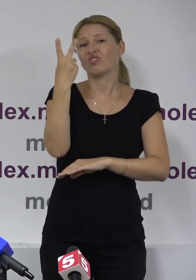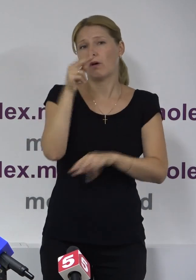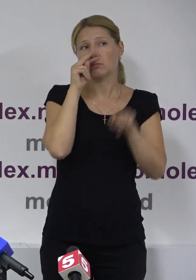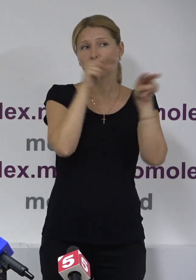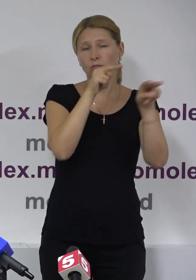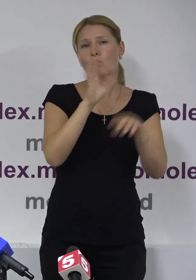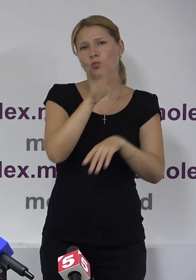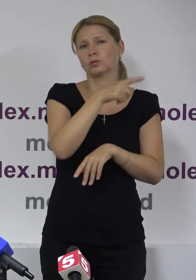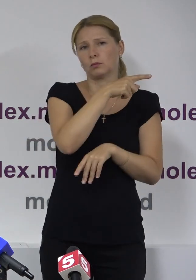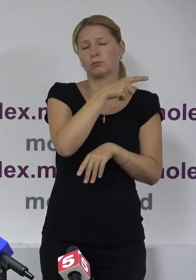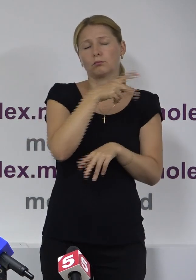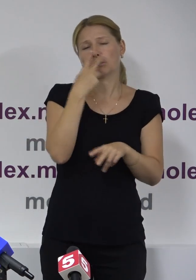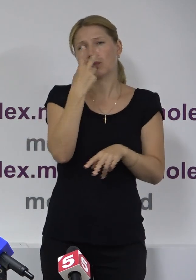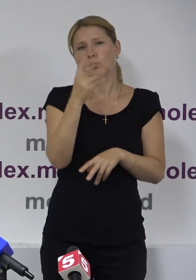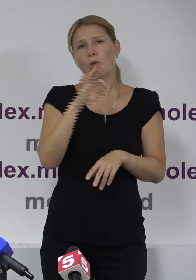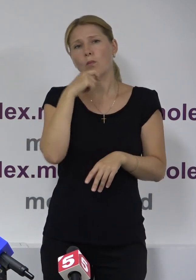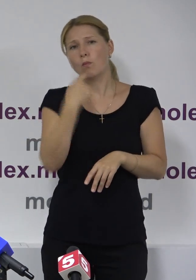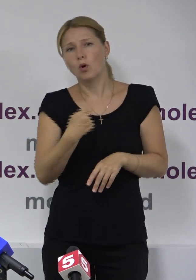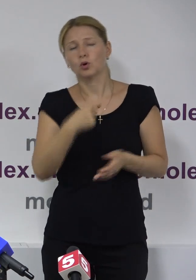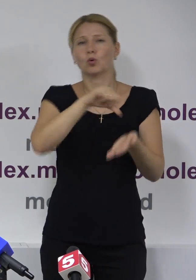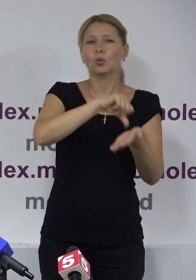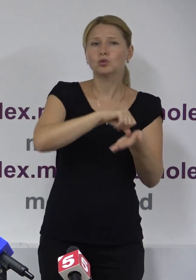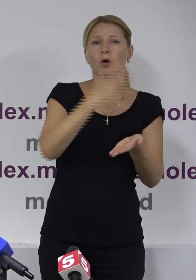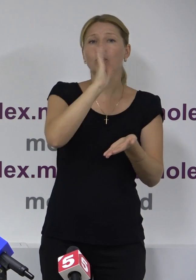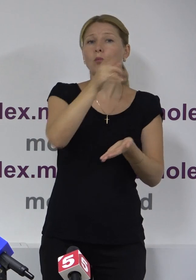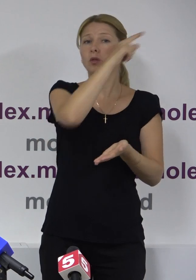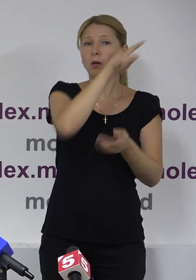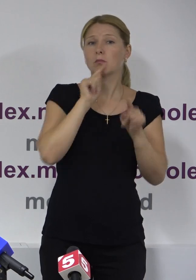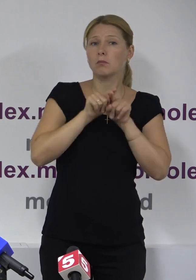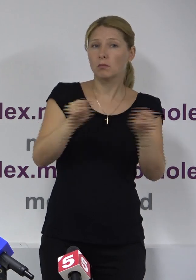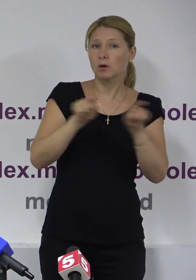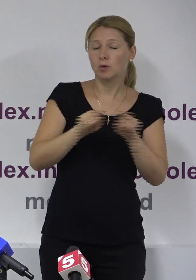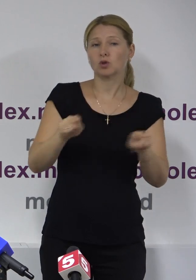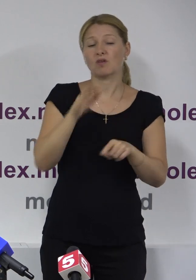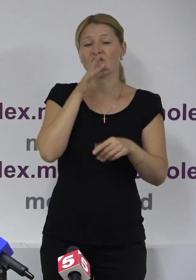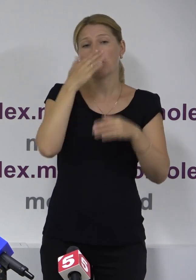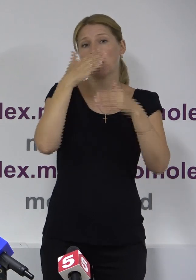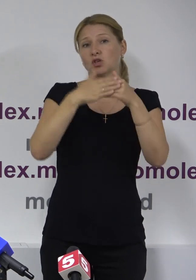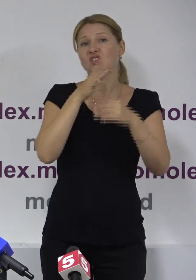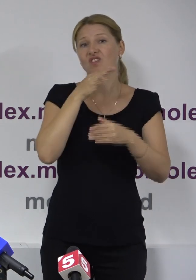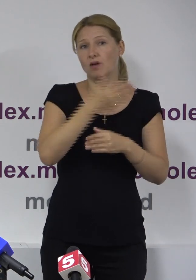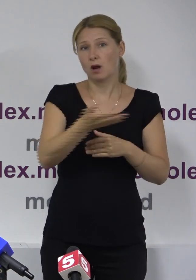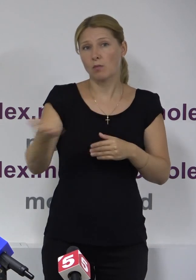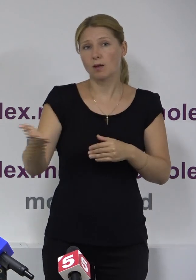toate procesele politice, electorale, care se vor desfășura în următoarea perioadă în